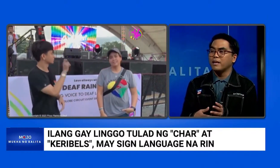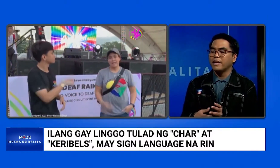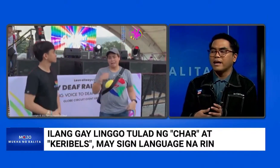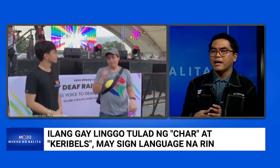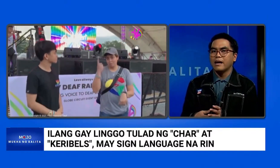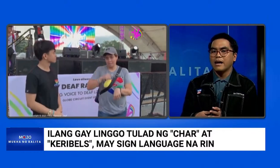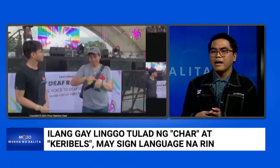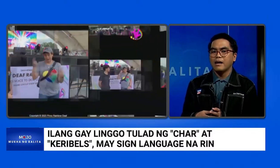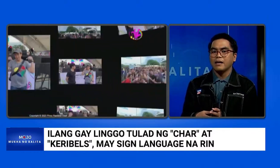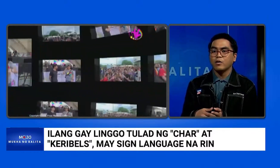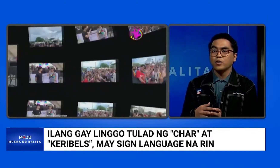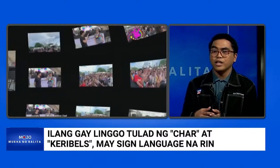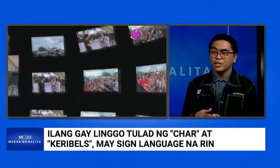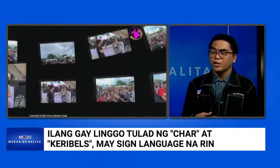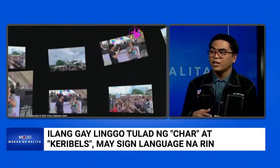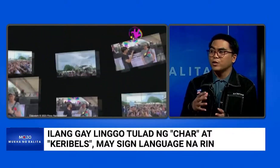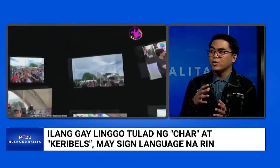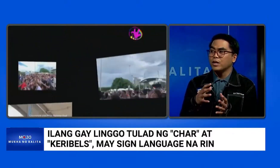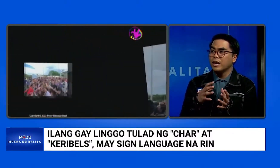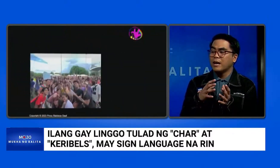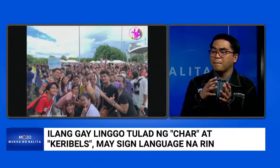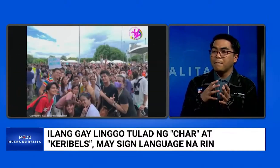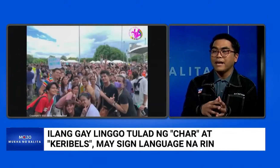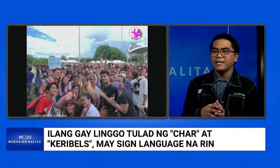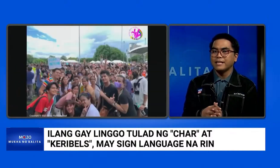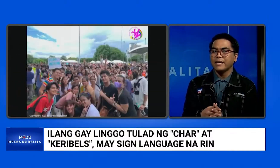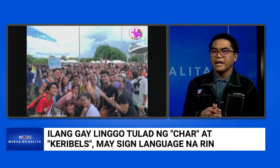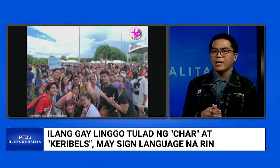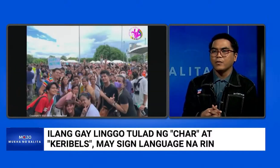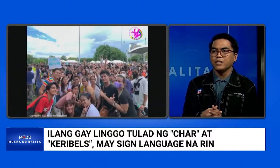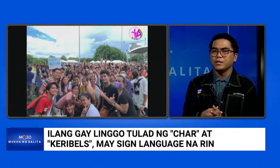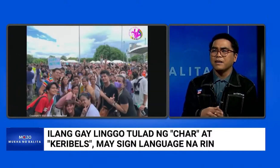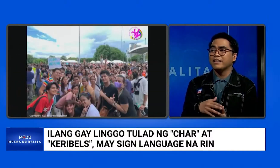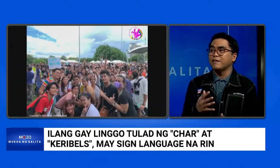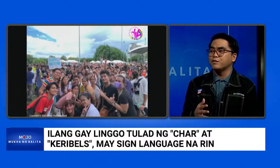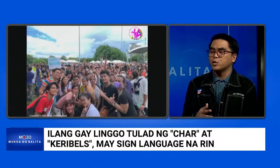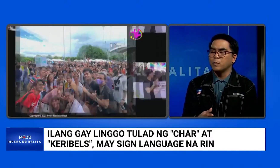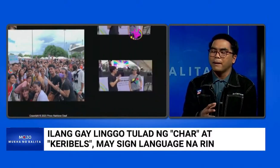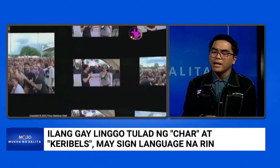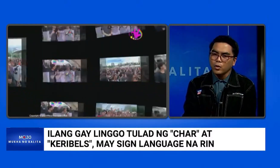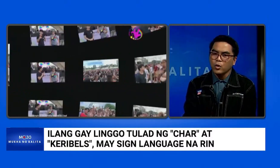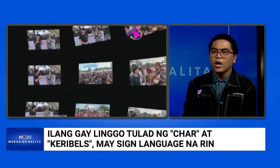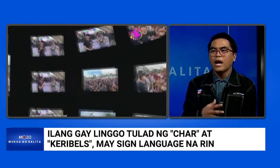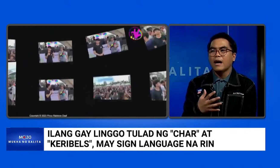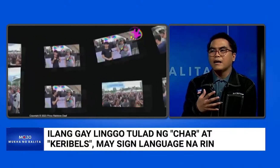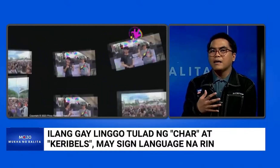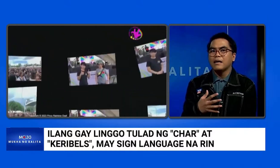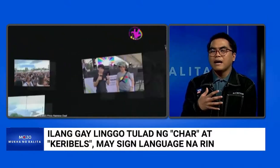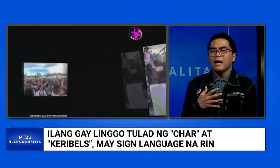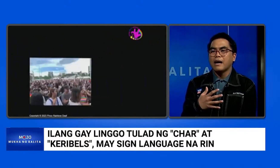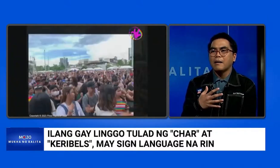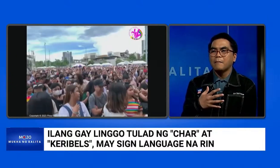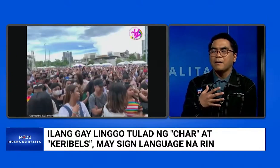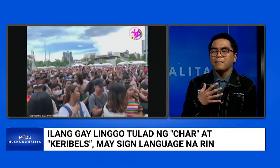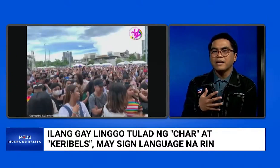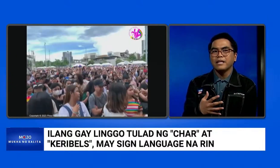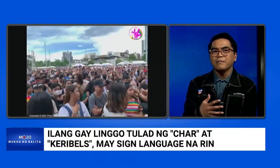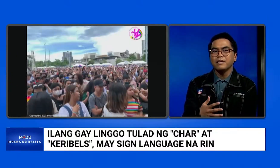na recognition nitong Becky Sign Language sa mga deaf school. Pero ang maganda naman dito